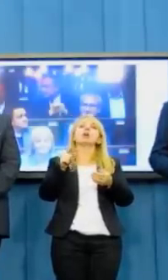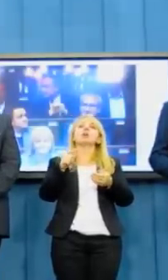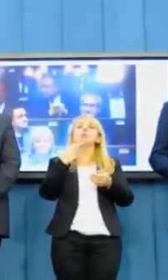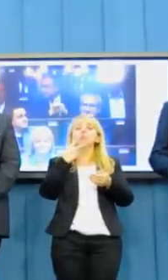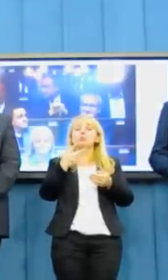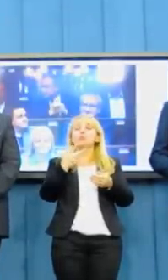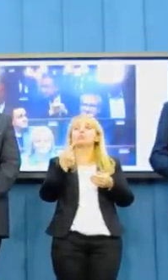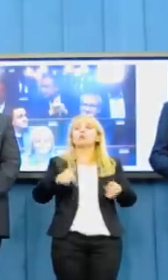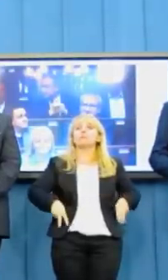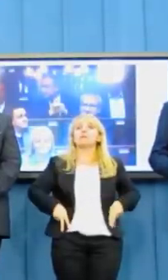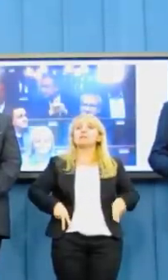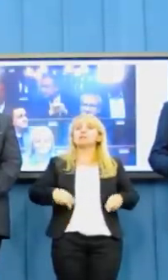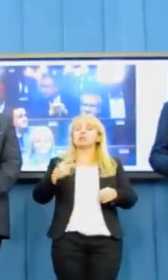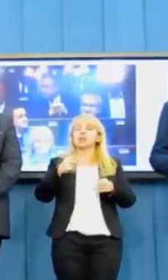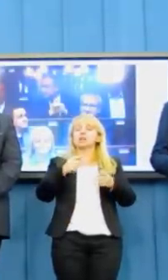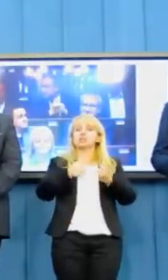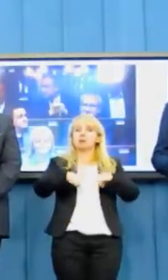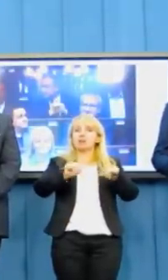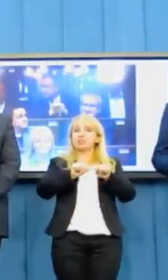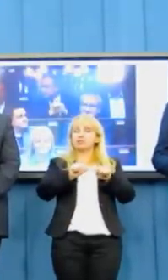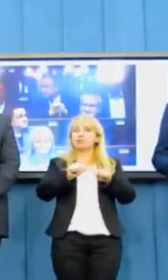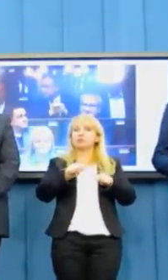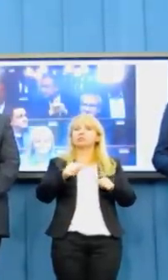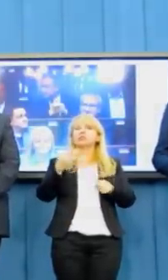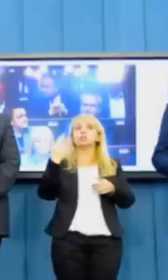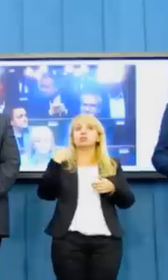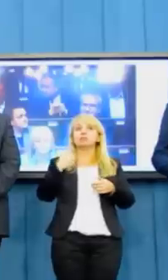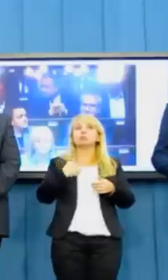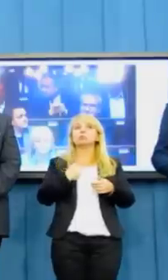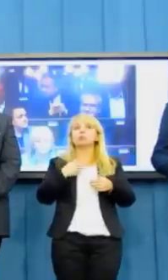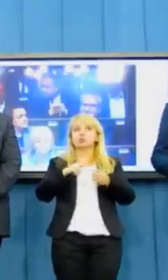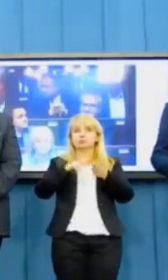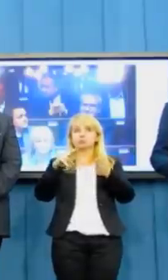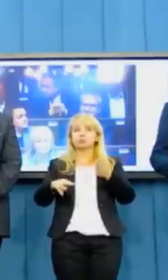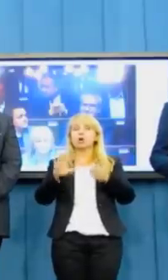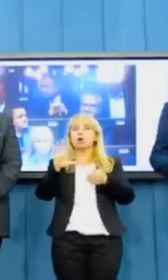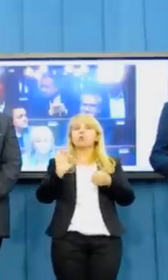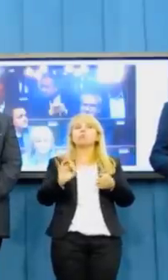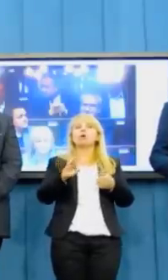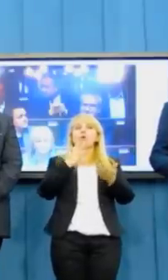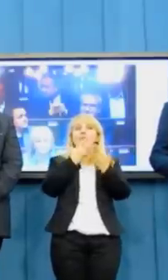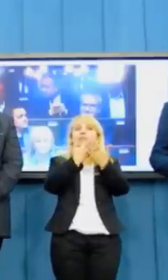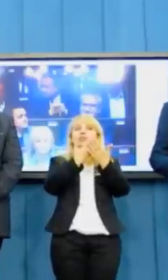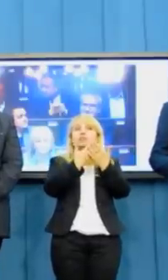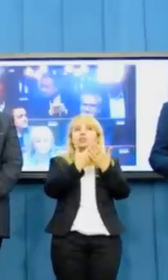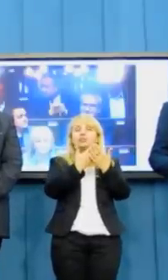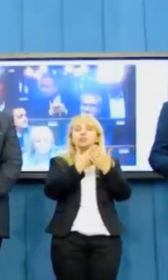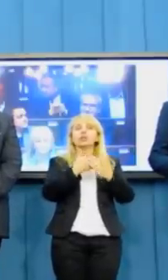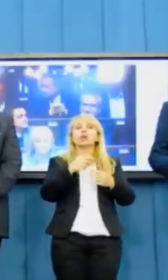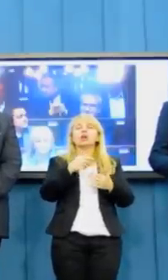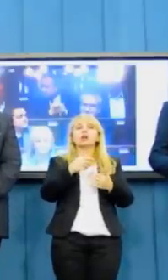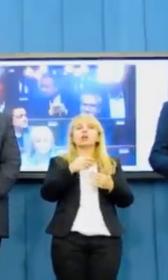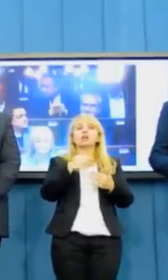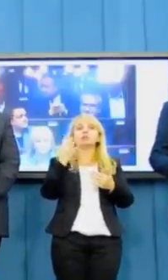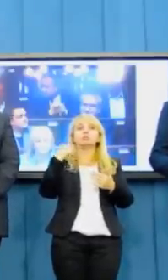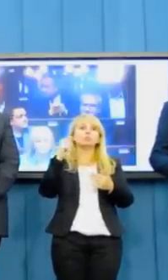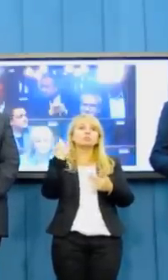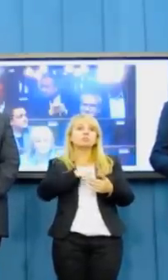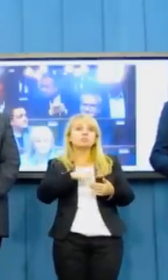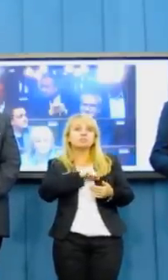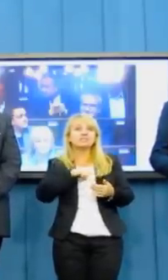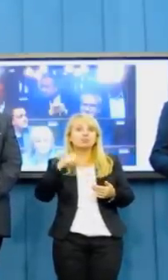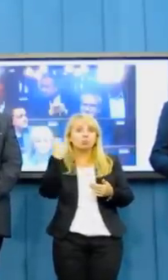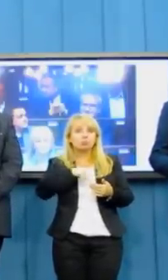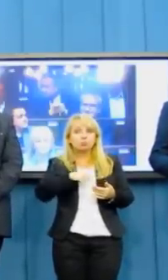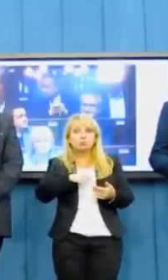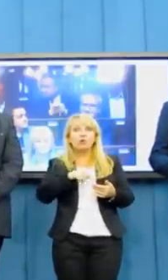dymisji tylko dlatego, że w jednej z celi doszło do samobójstwa. To jest standard, wysoki europejski standard zachowania się